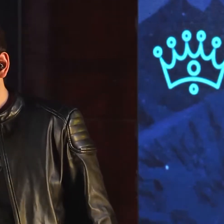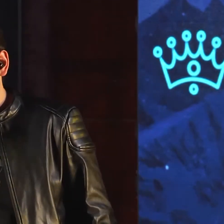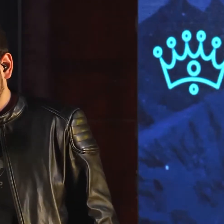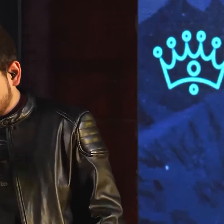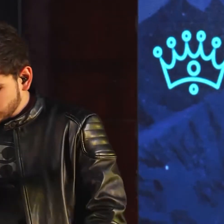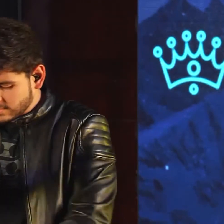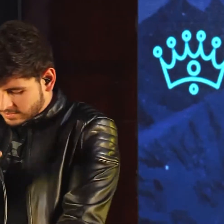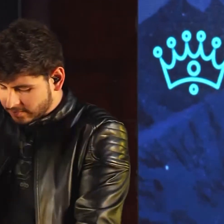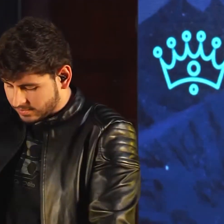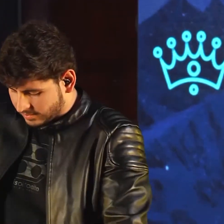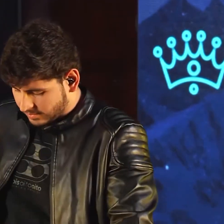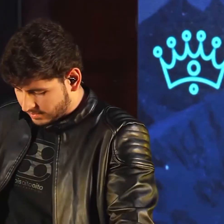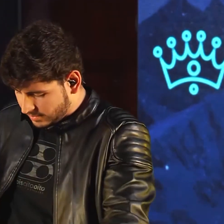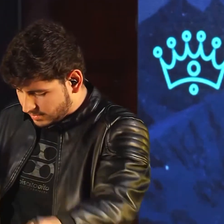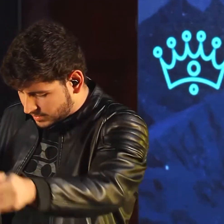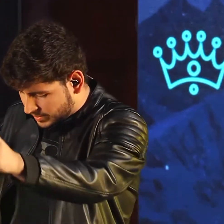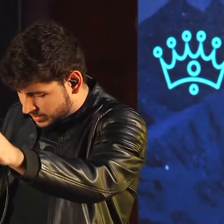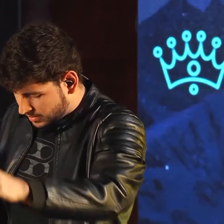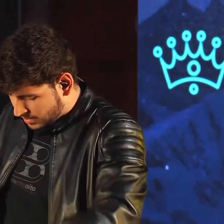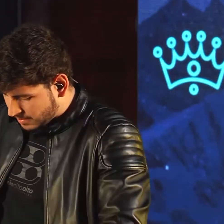Amém?